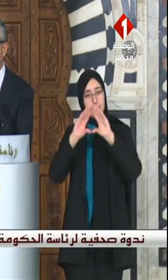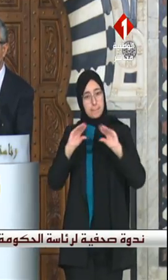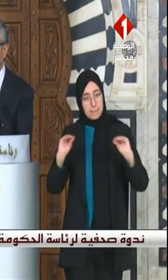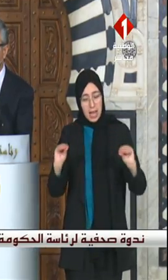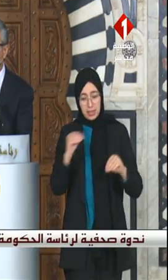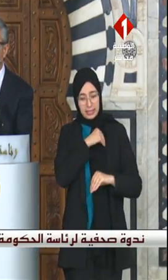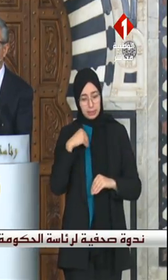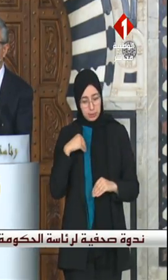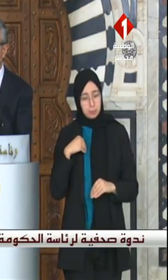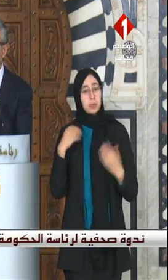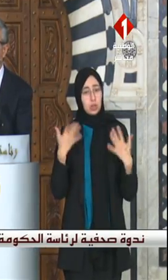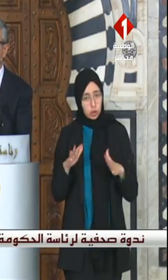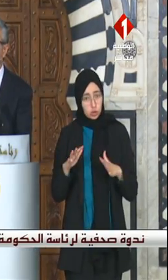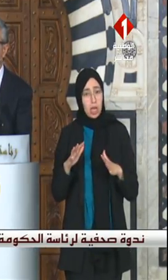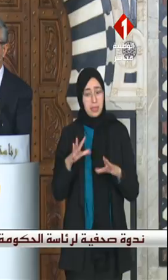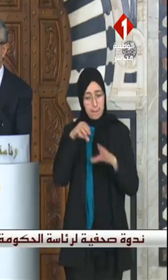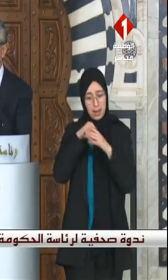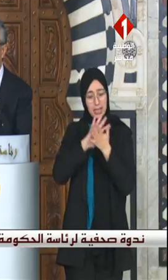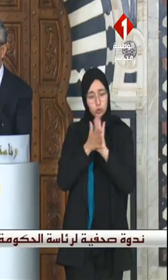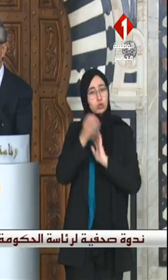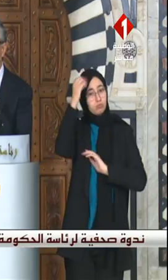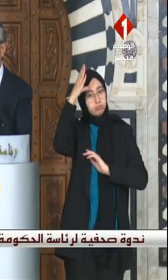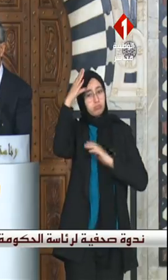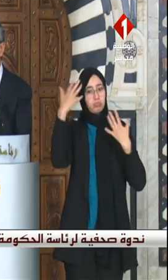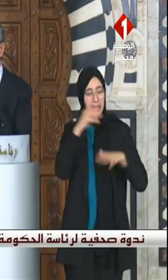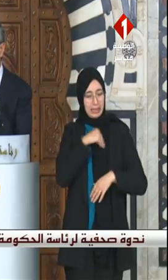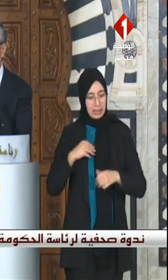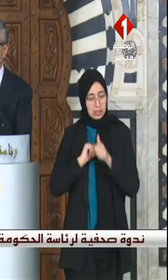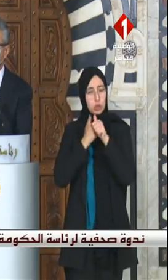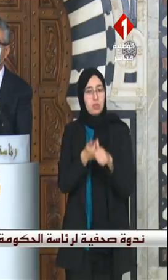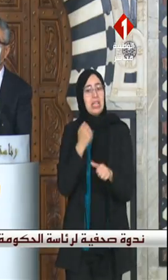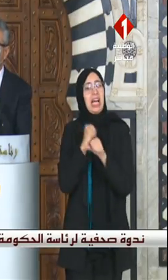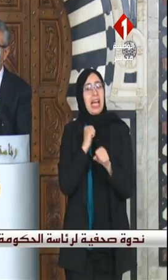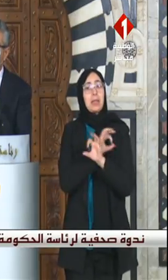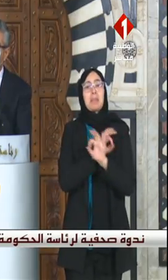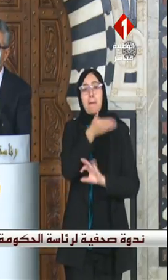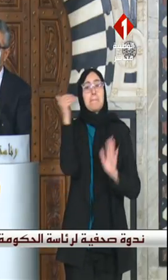راهم الأطباء متاعكم اللي هما منضوين تحت جمعيات علمية قاعدين يشتغلوا